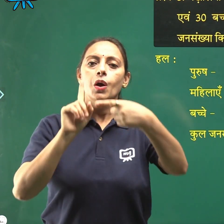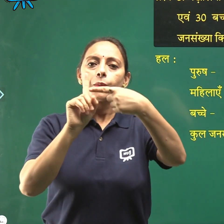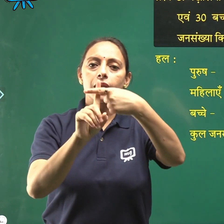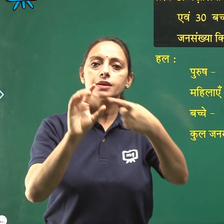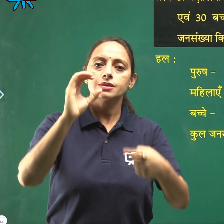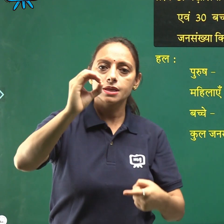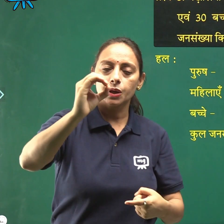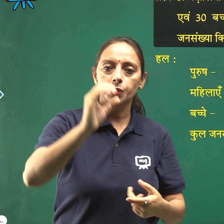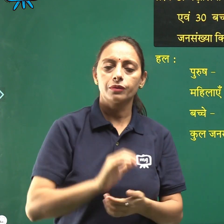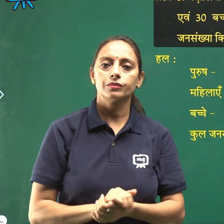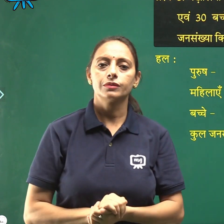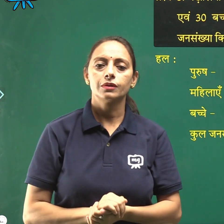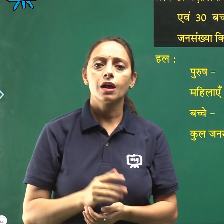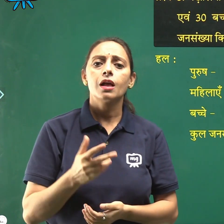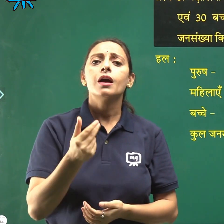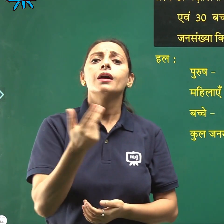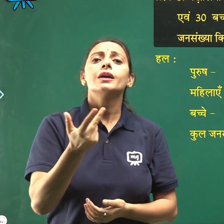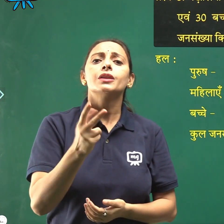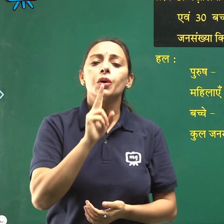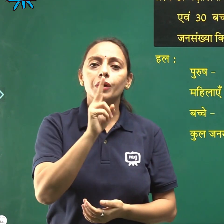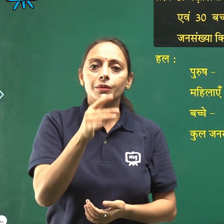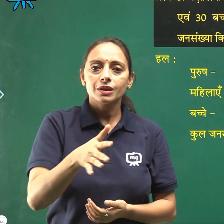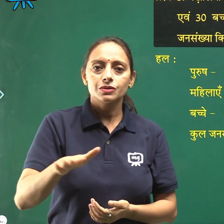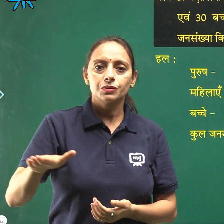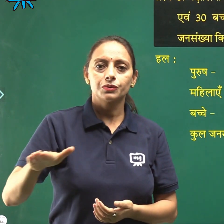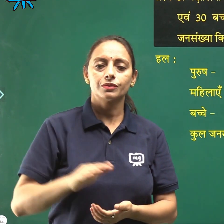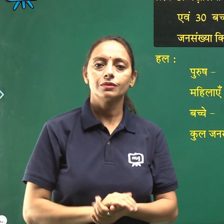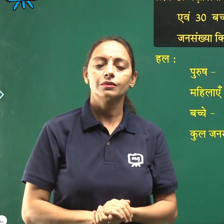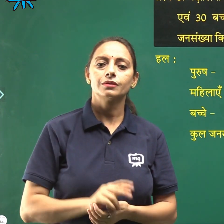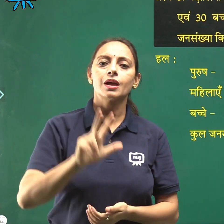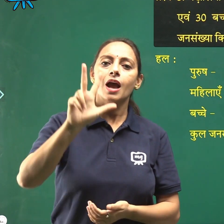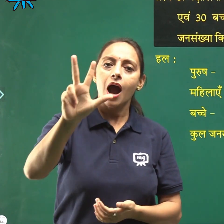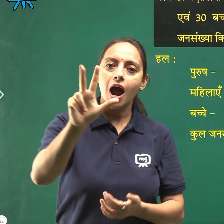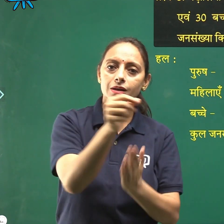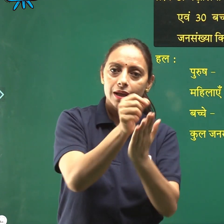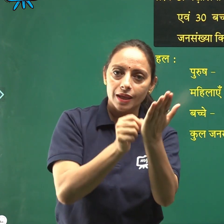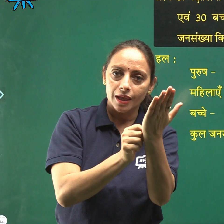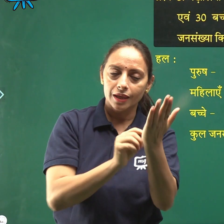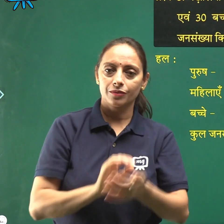6 प्लस 2 प्लस 0 कितने हो गए बच्चों? 8 हो गए।